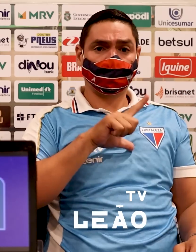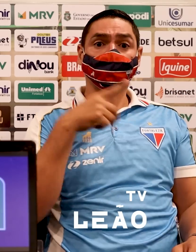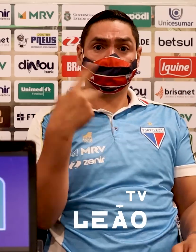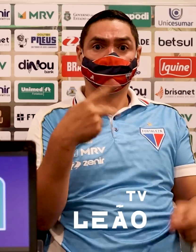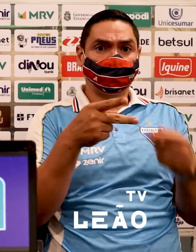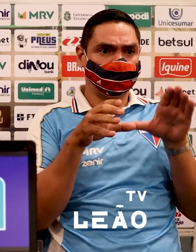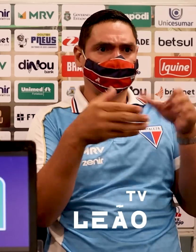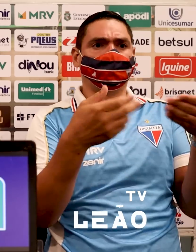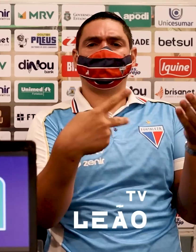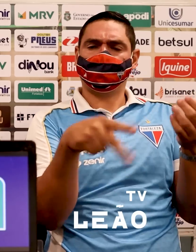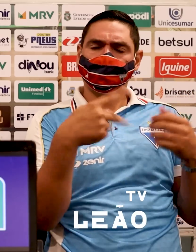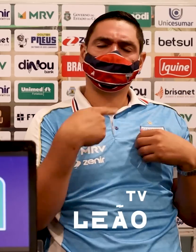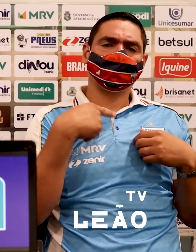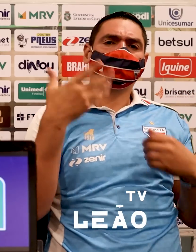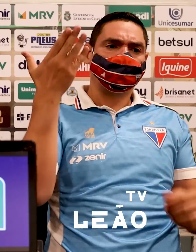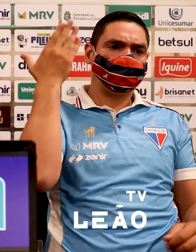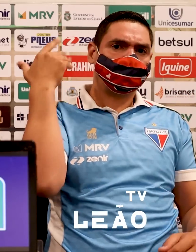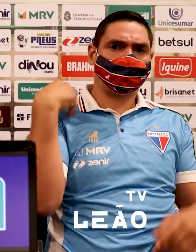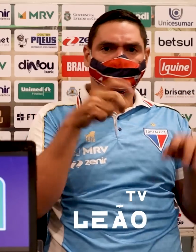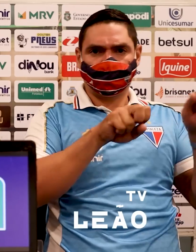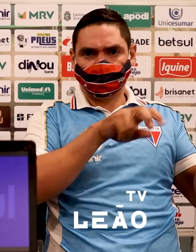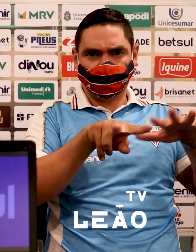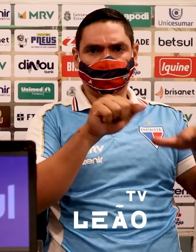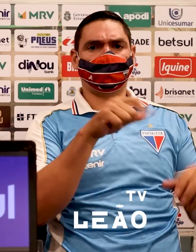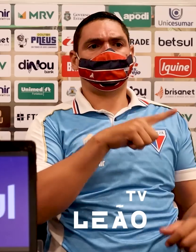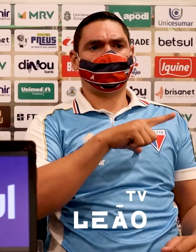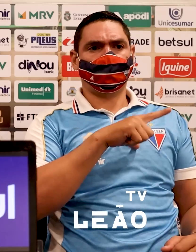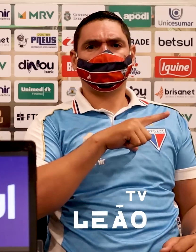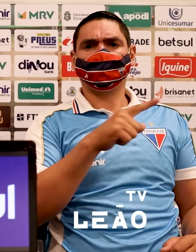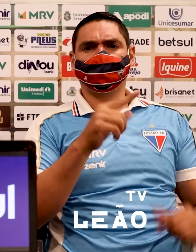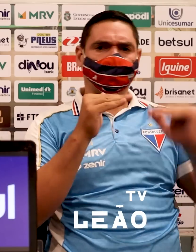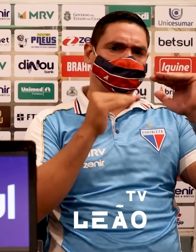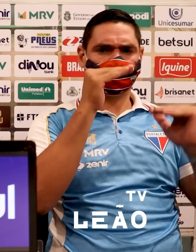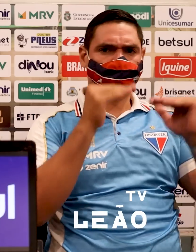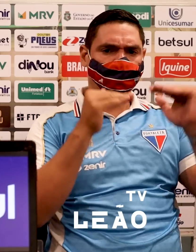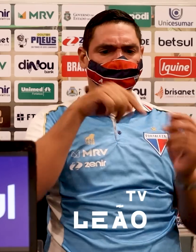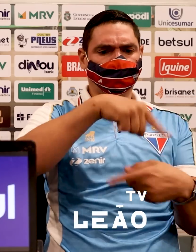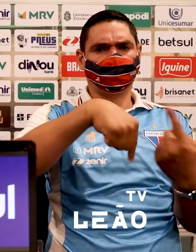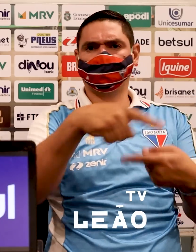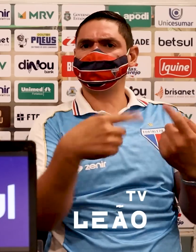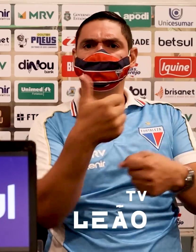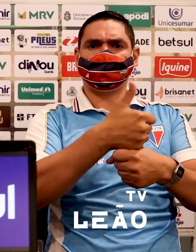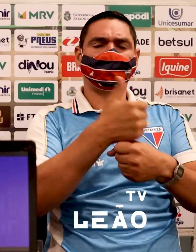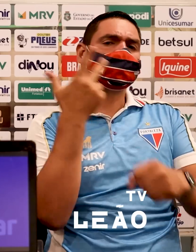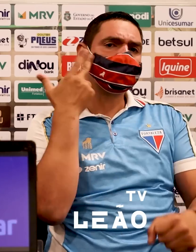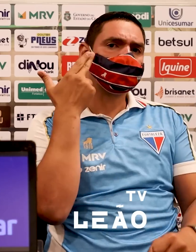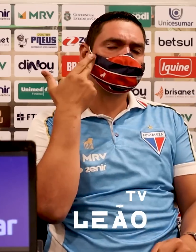a equipe o escalação anterior, ha tenido variação, sim?